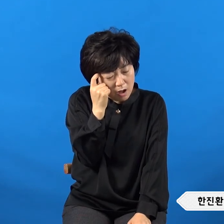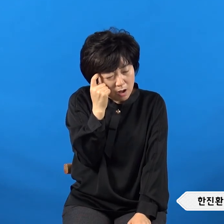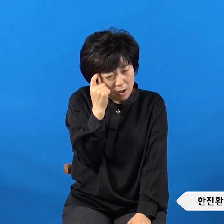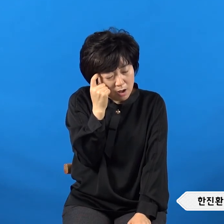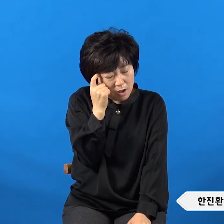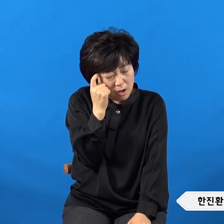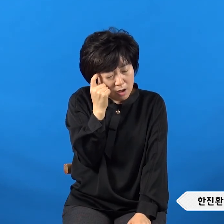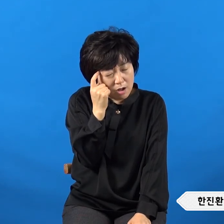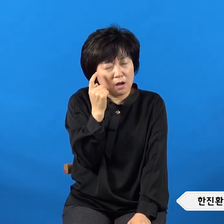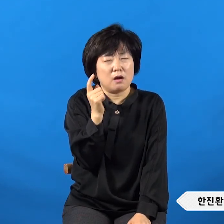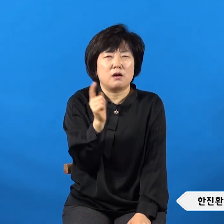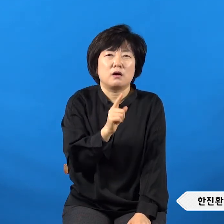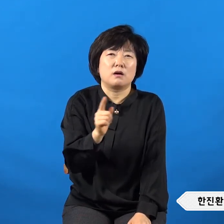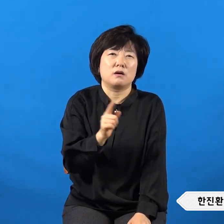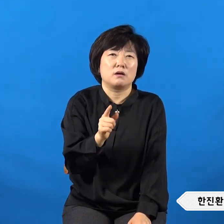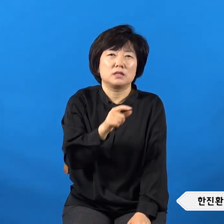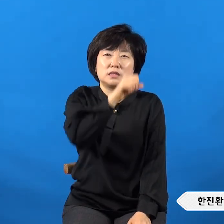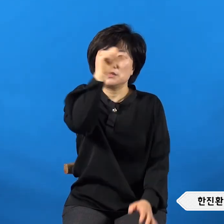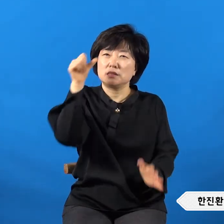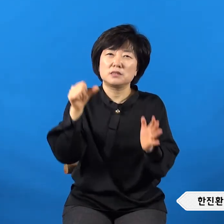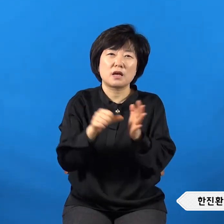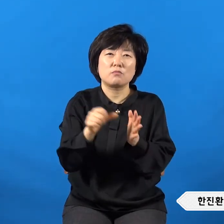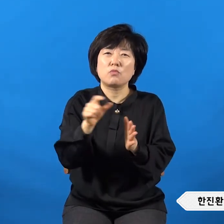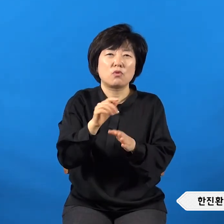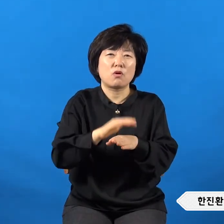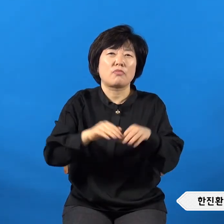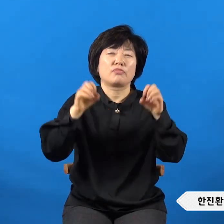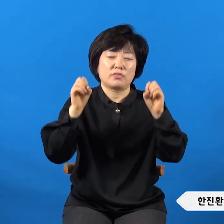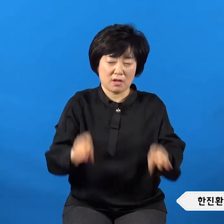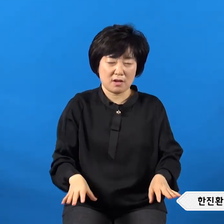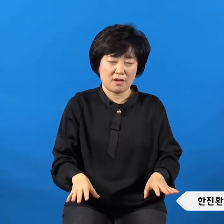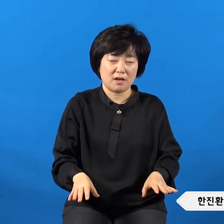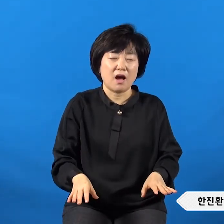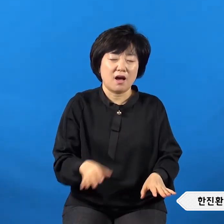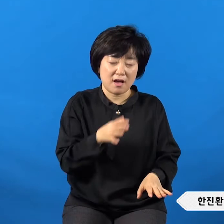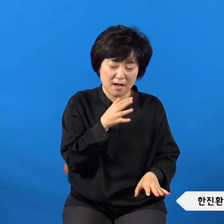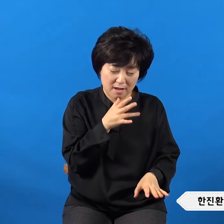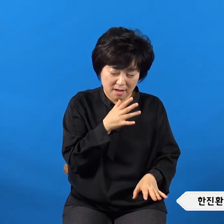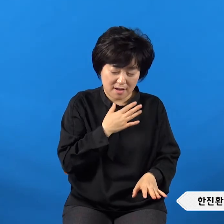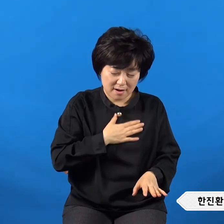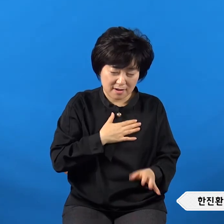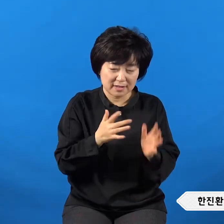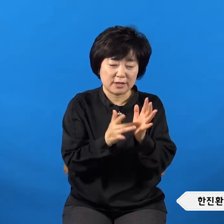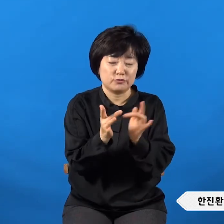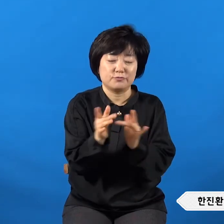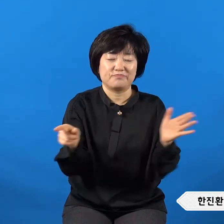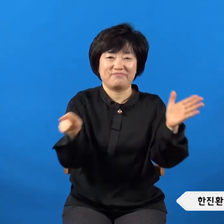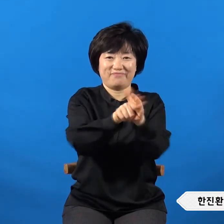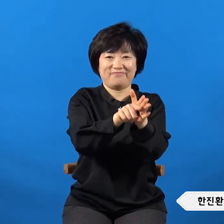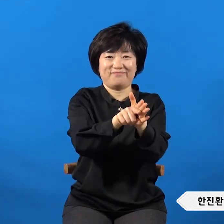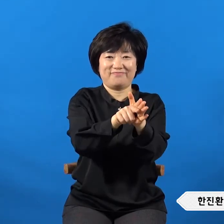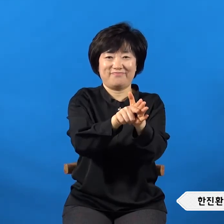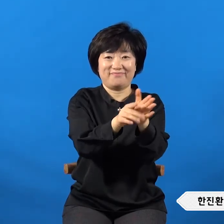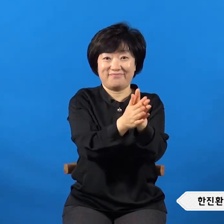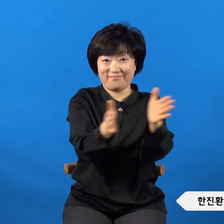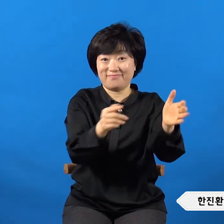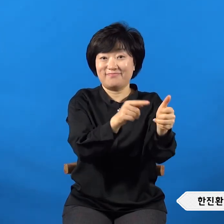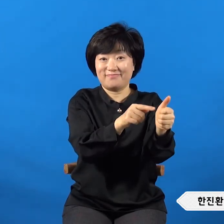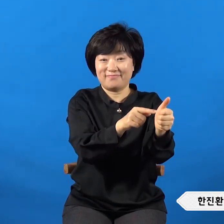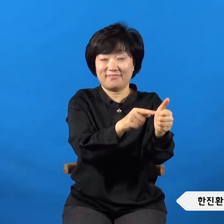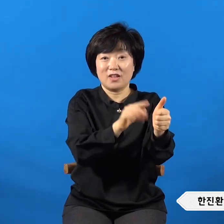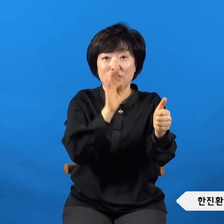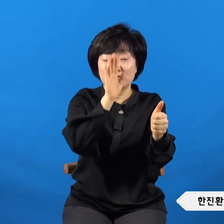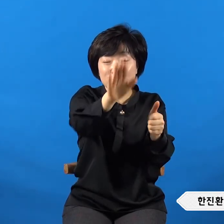결국 그 청년이 인생의 허망함을 깨닫고 예수님을 영접해서 신앙인이 되었다고 합니다.